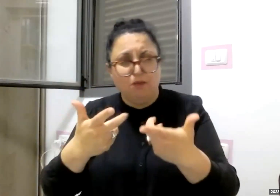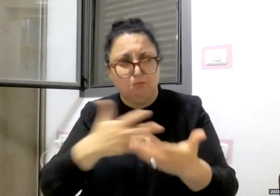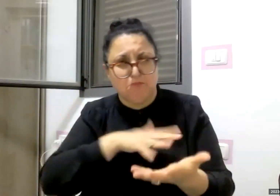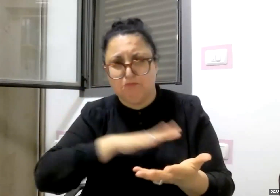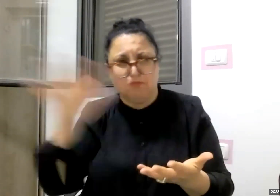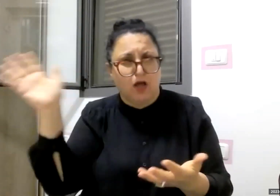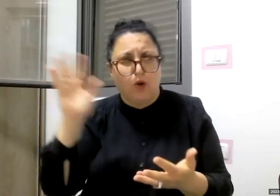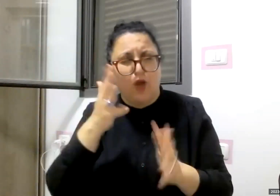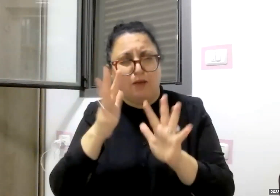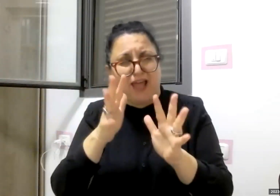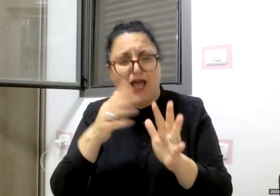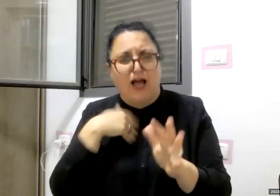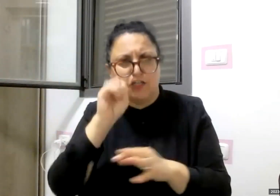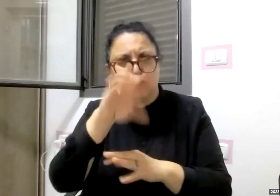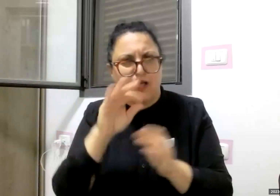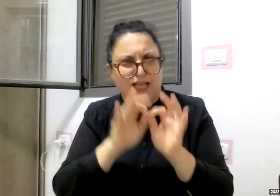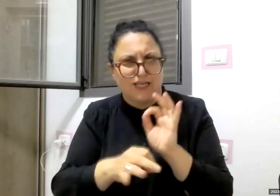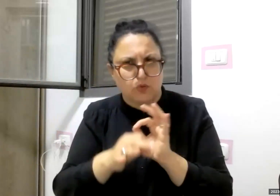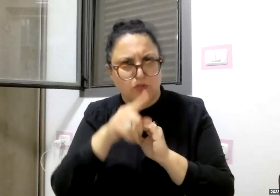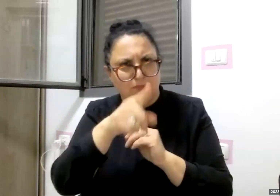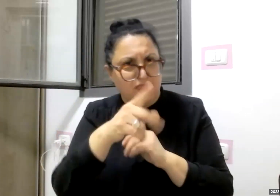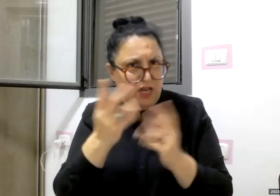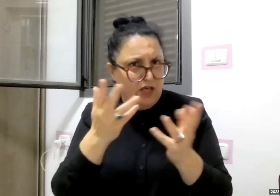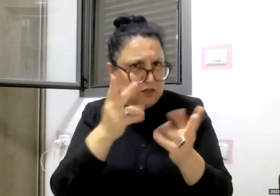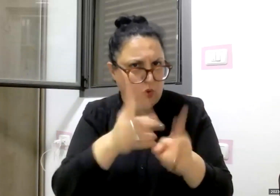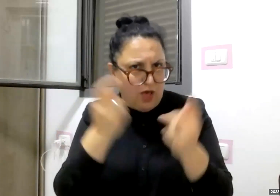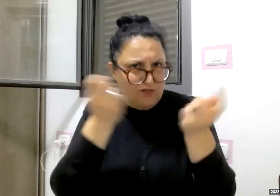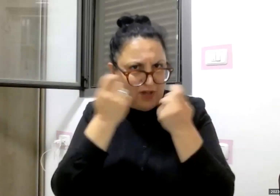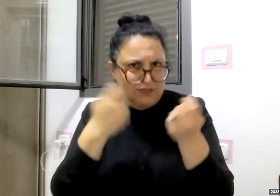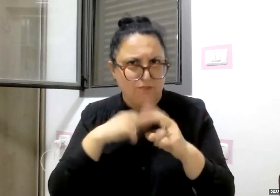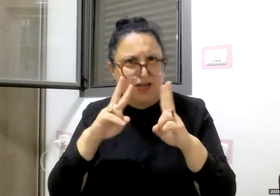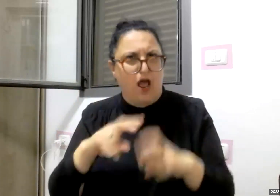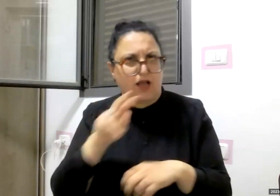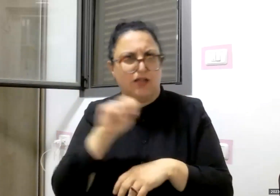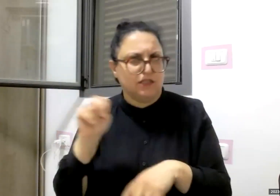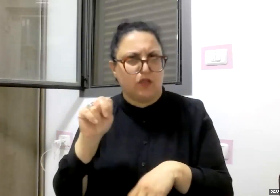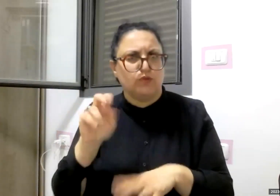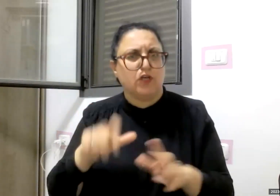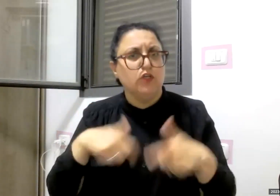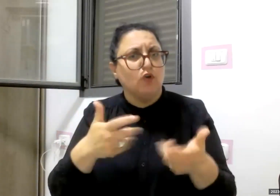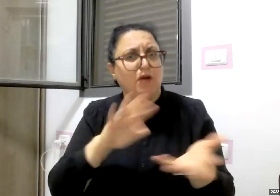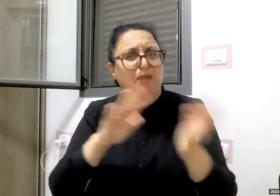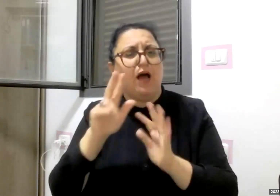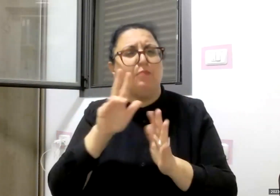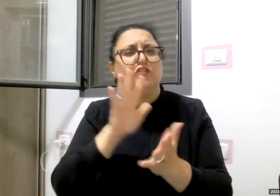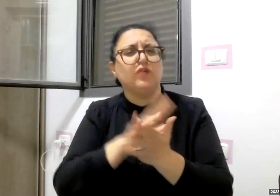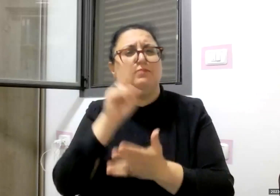ששופכים אולי אני אשלח את הנתונים לנילי אם את רוצה תוכלי לפרסם אחר כך בנושא